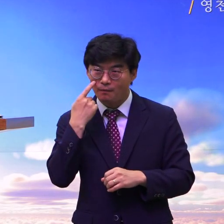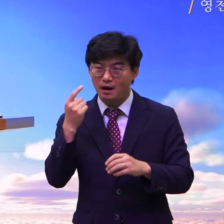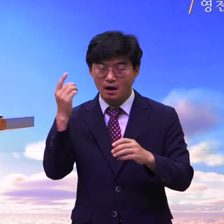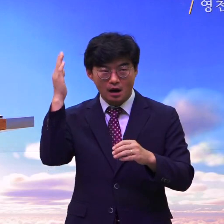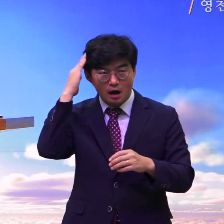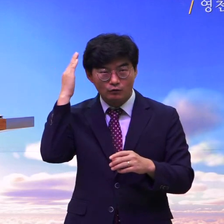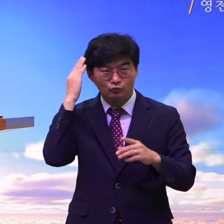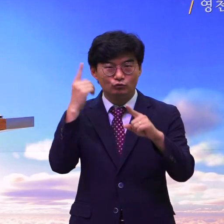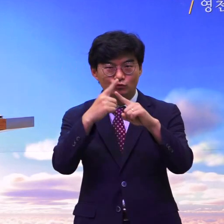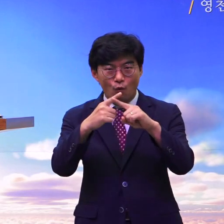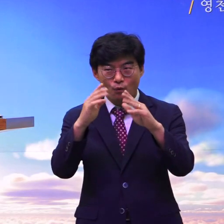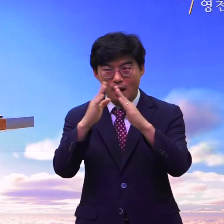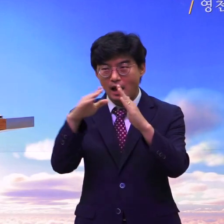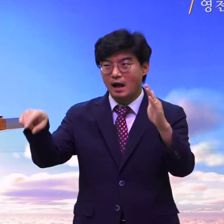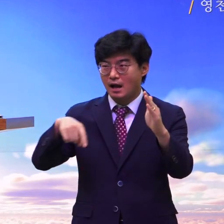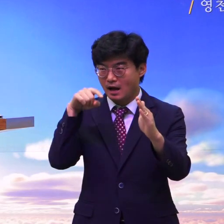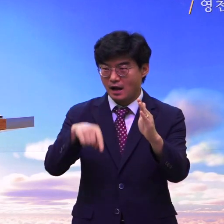한국 교회는 어떻습니까?